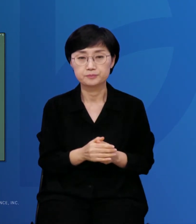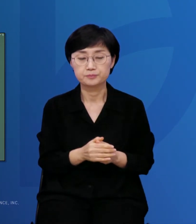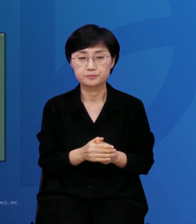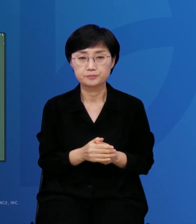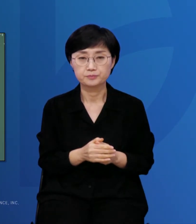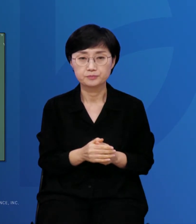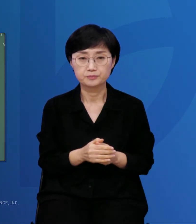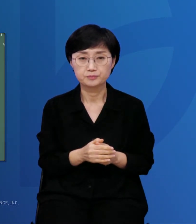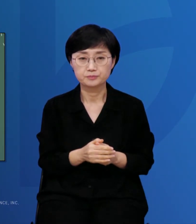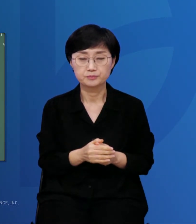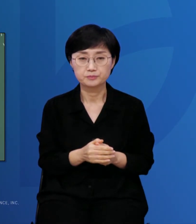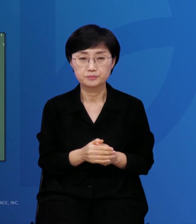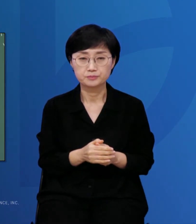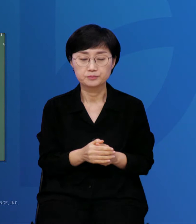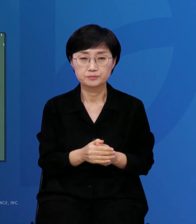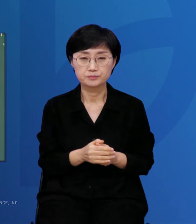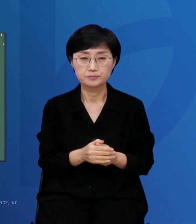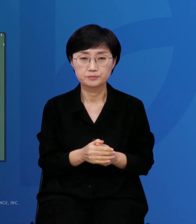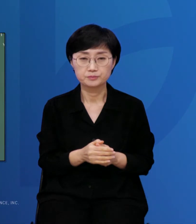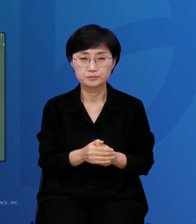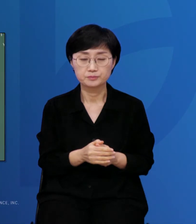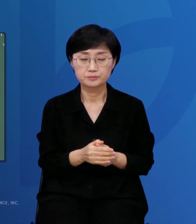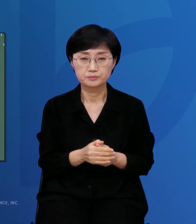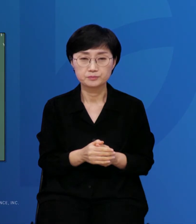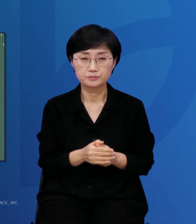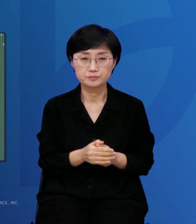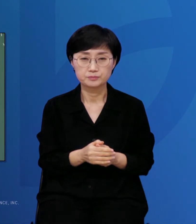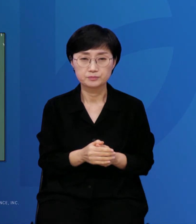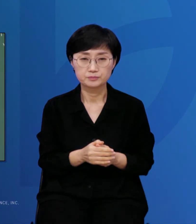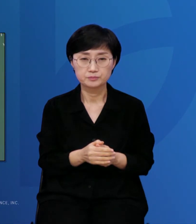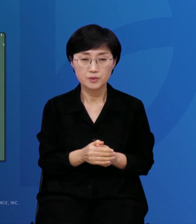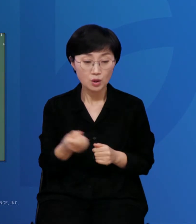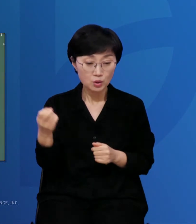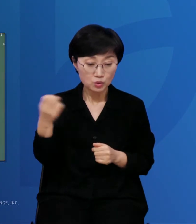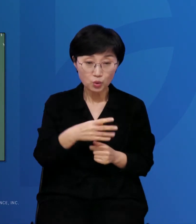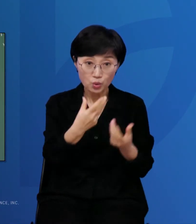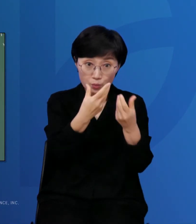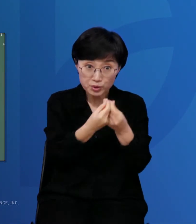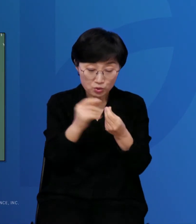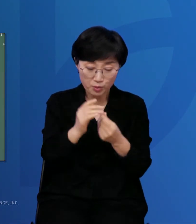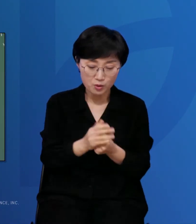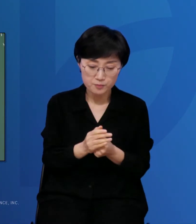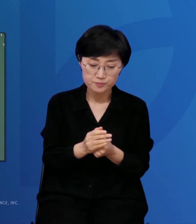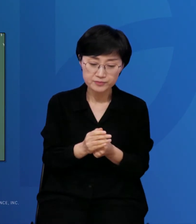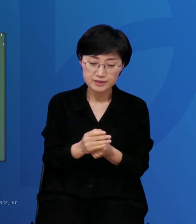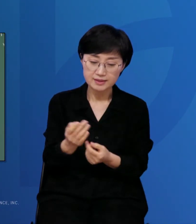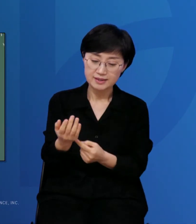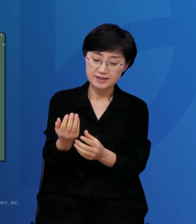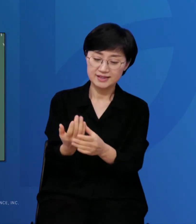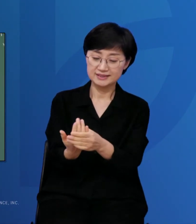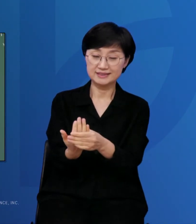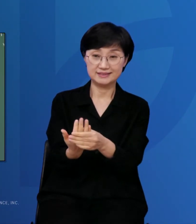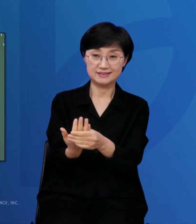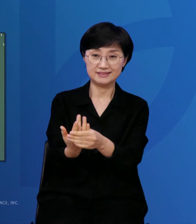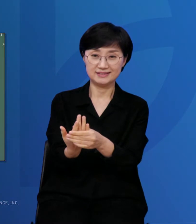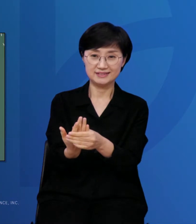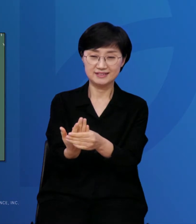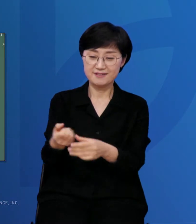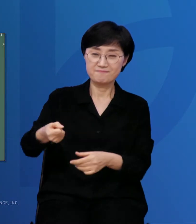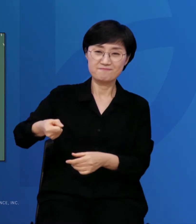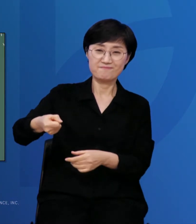25장里头出来了，说为了杀掉羊，那些山羊进入教会。 그리고 이제 등만 있지 기름 없는 사람들이 등만 들고 막 이러고 오는 거죠.